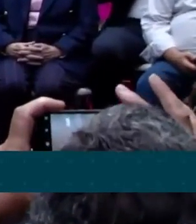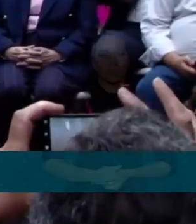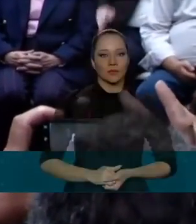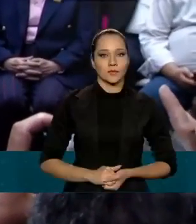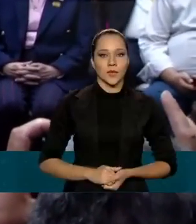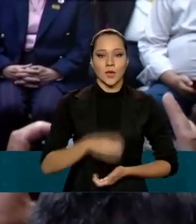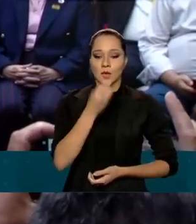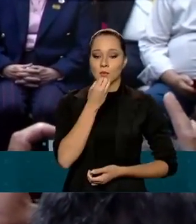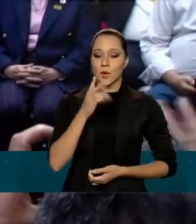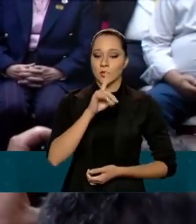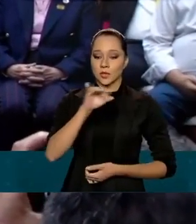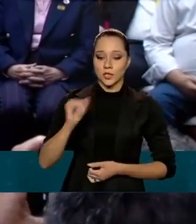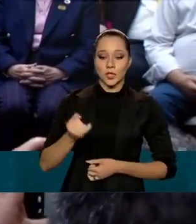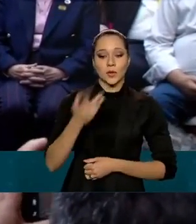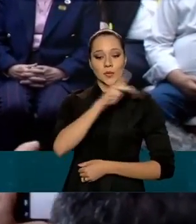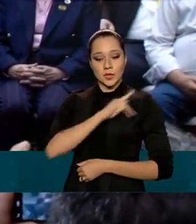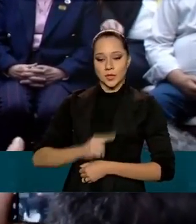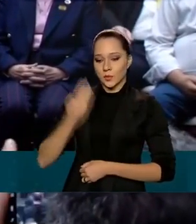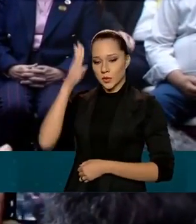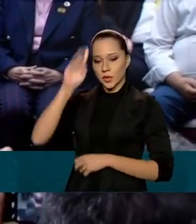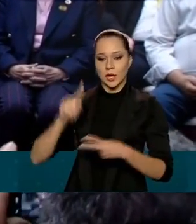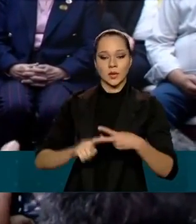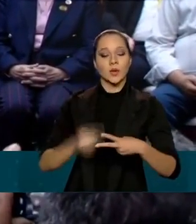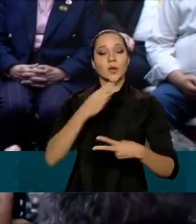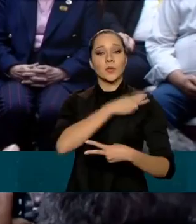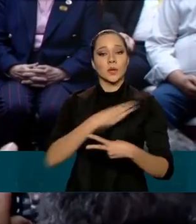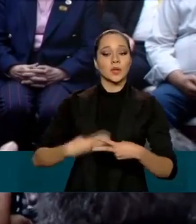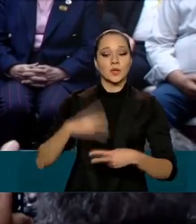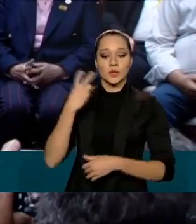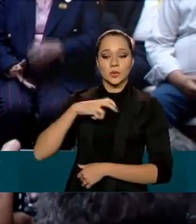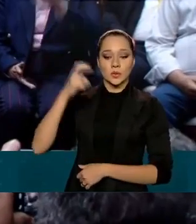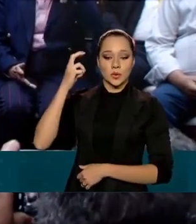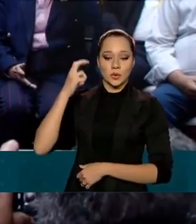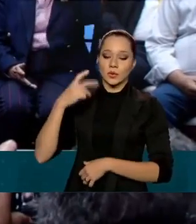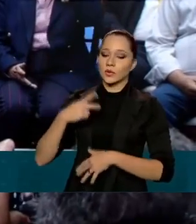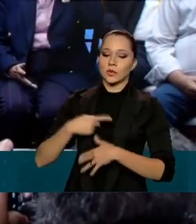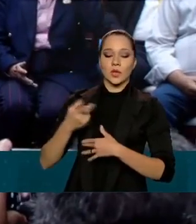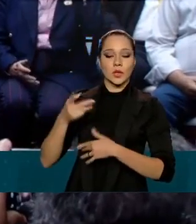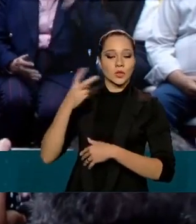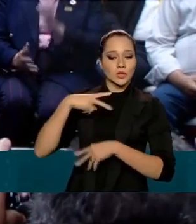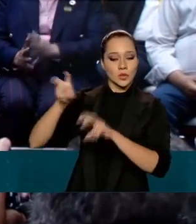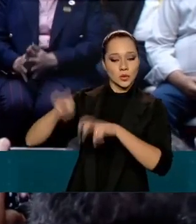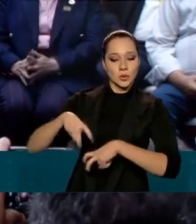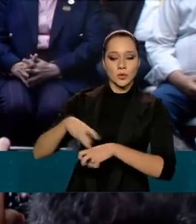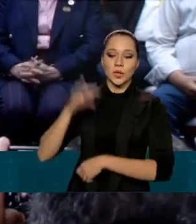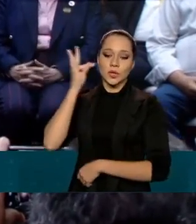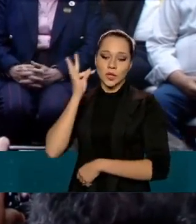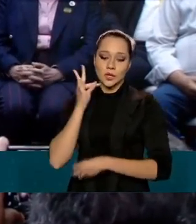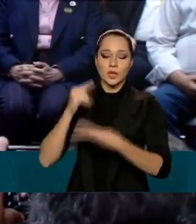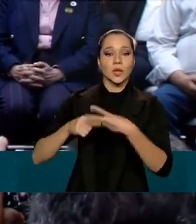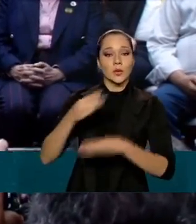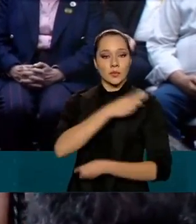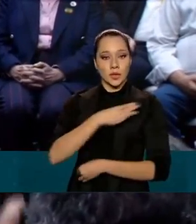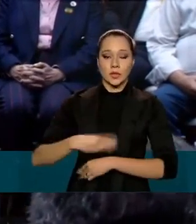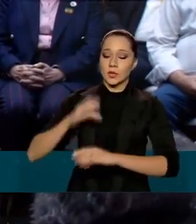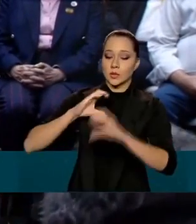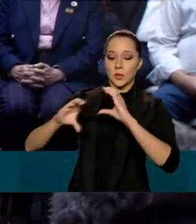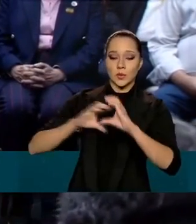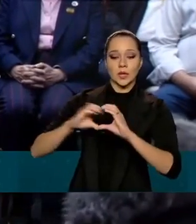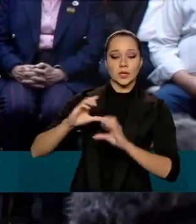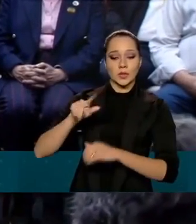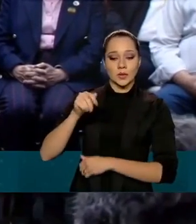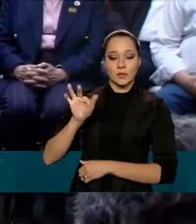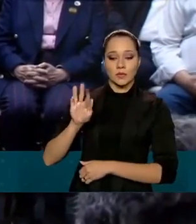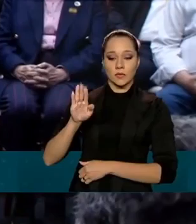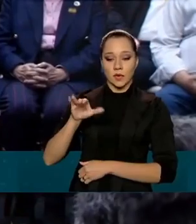senhora ministra de Agricultura, Tereza Cristina da Costa Dias. Excelentíssimo senhor ministro das Comunicações, Fábio